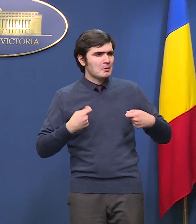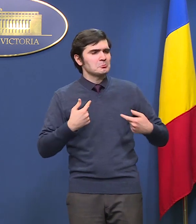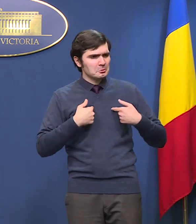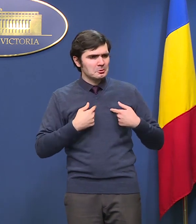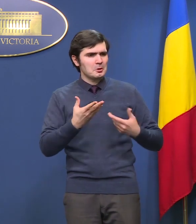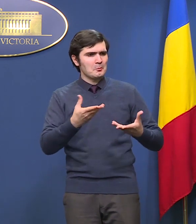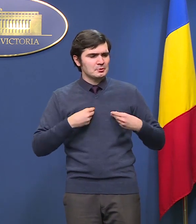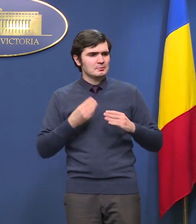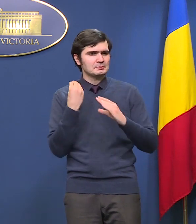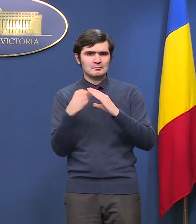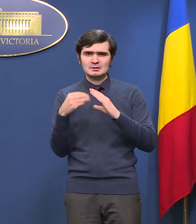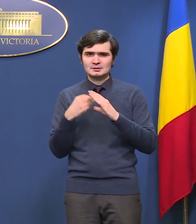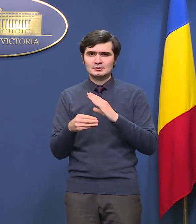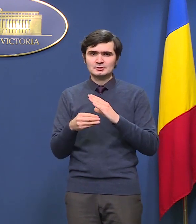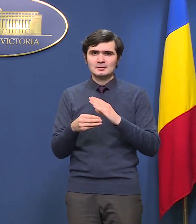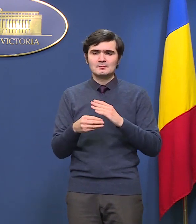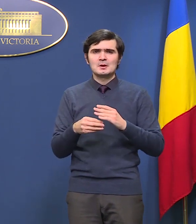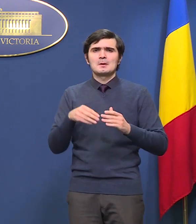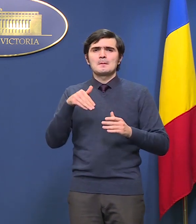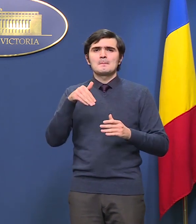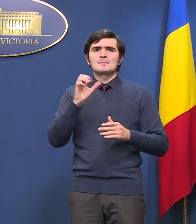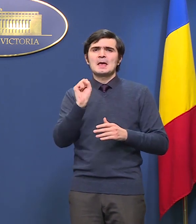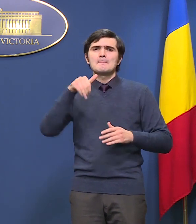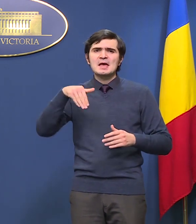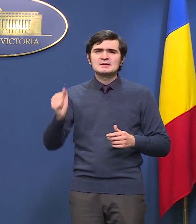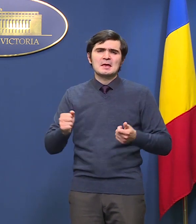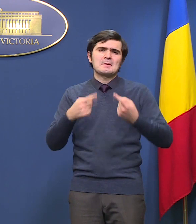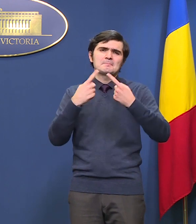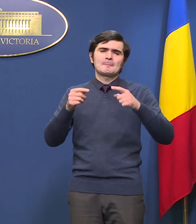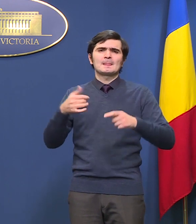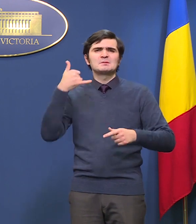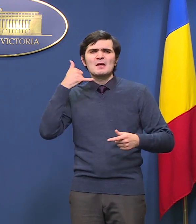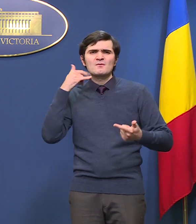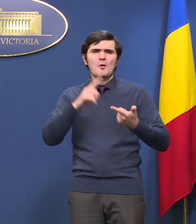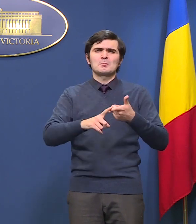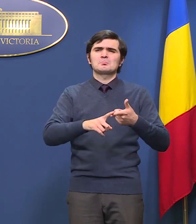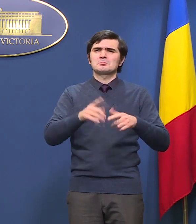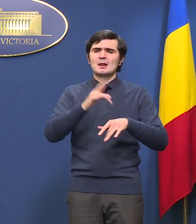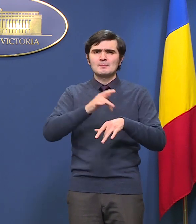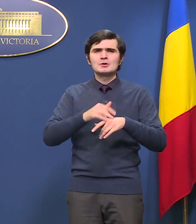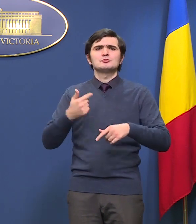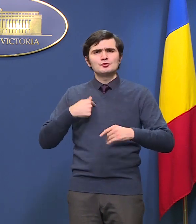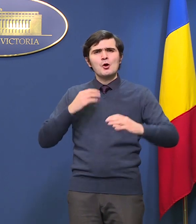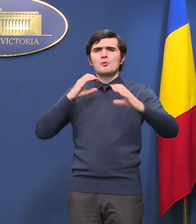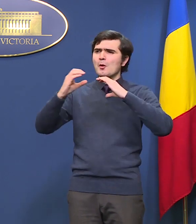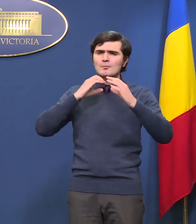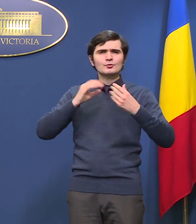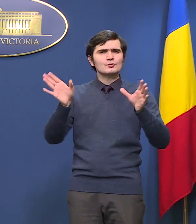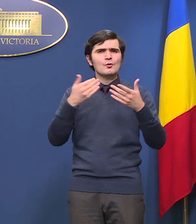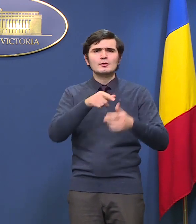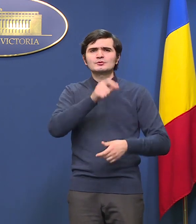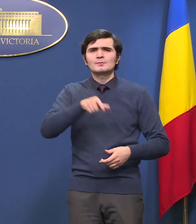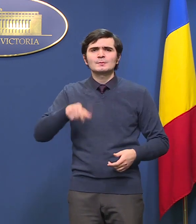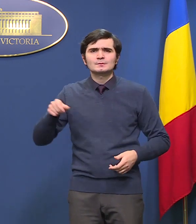mesaje pe Messenger, pe SMS, pe inclusiv telefoane de la mulți medici, comunic cu orice persoană